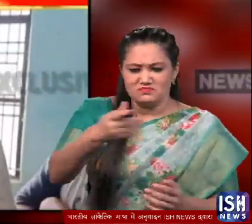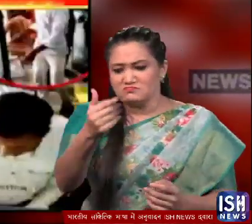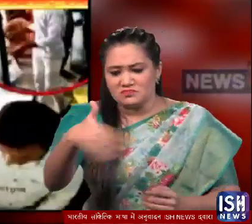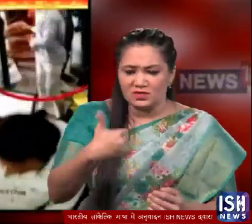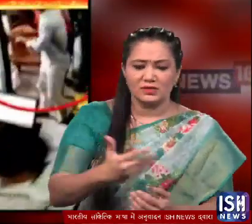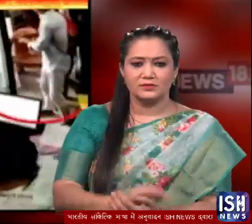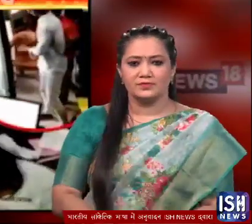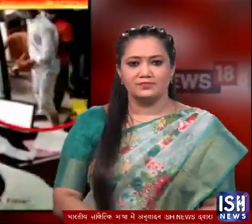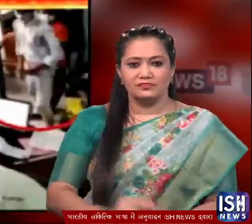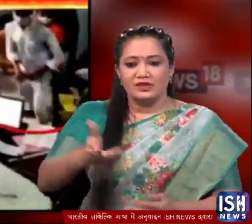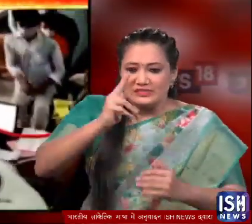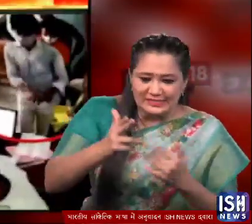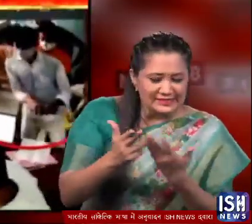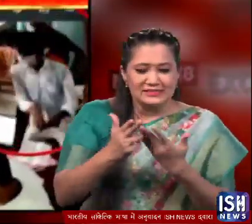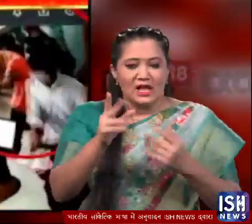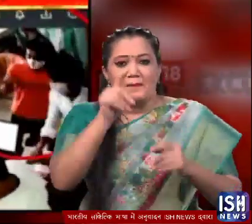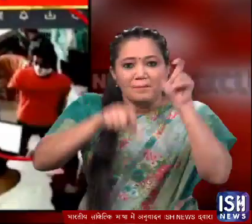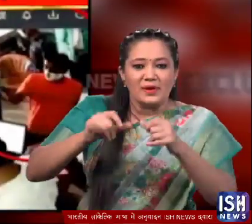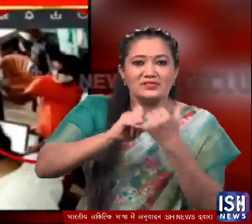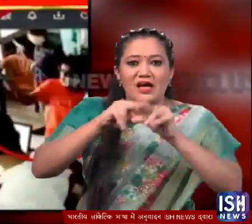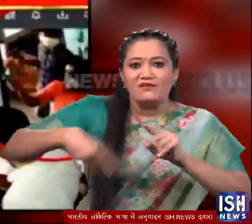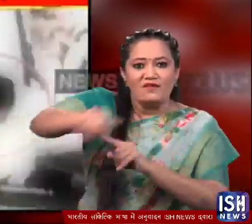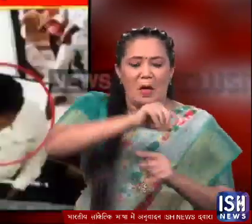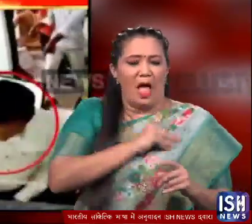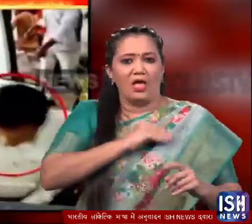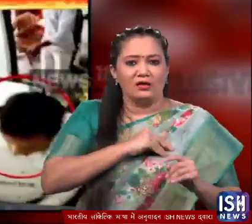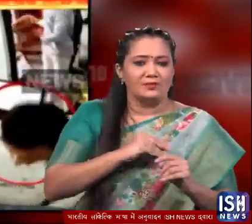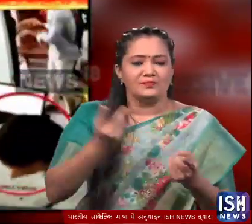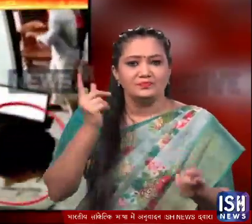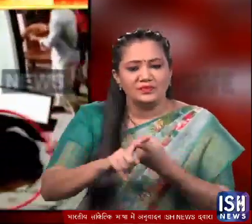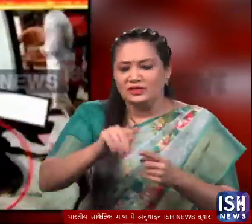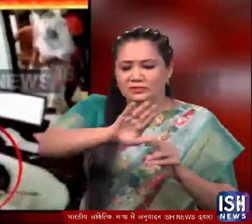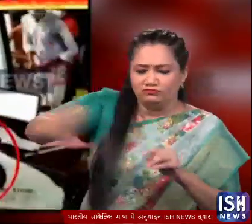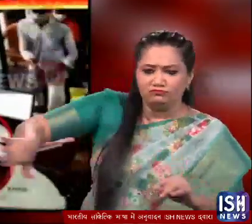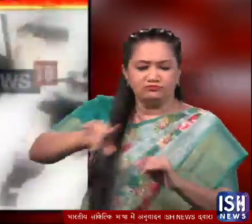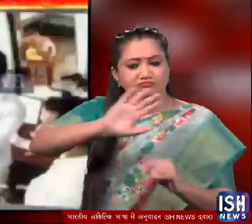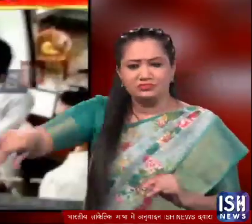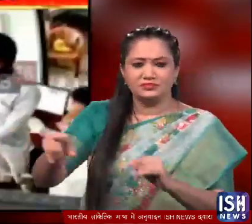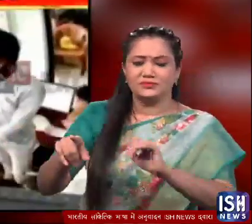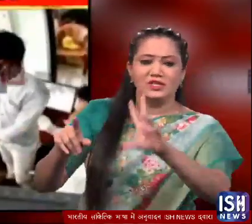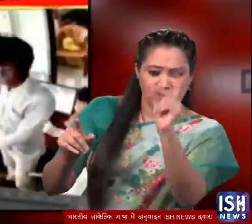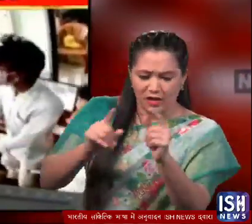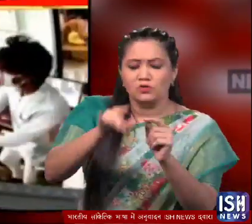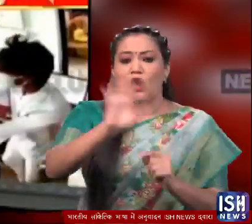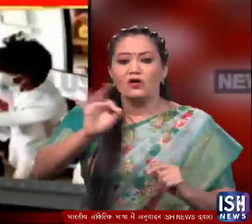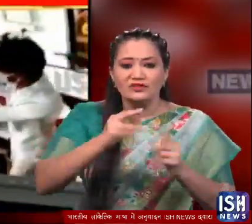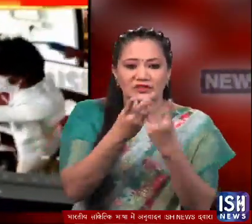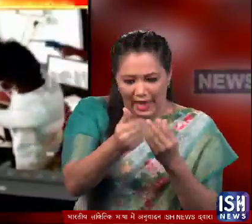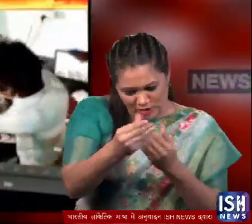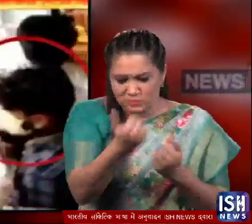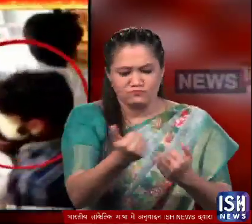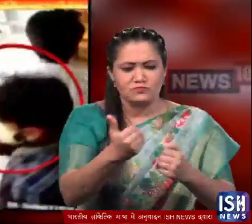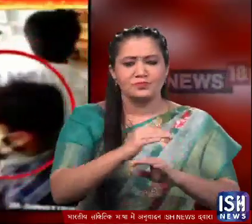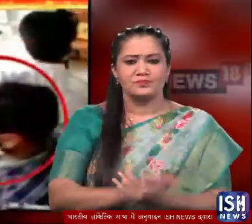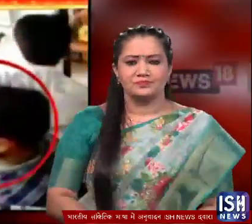से भरो। हथियारों से लैस बदमाशों को देखकर कर्मचारी घबरा गए। एक को उन्होंने साइड खड़ा कर दिया और दूसरे से दफ्तर में मौजूद कैश